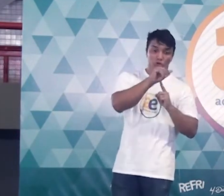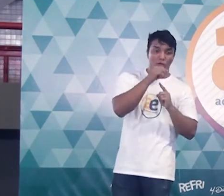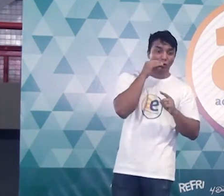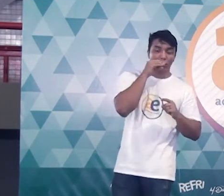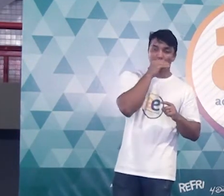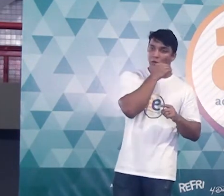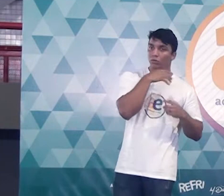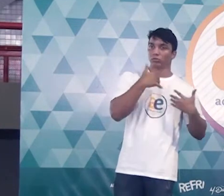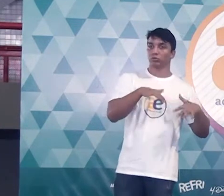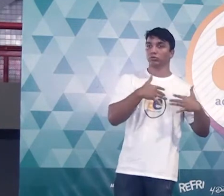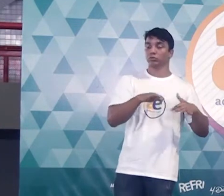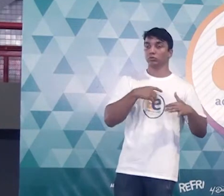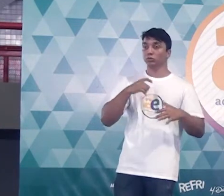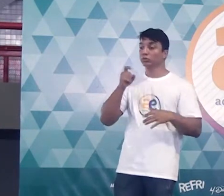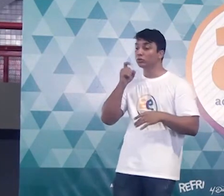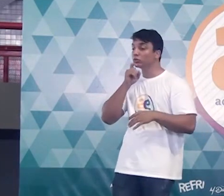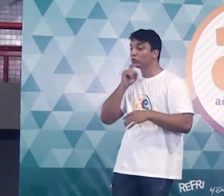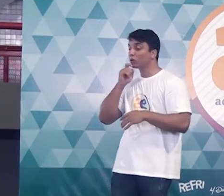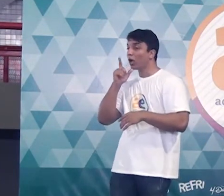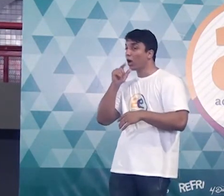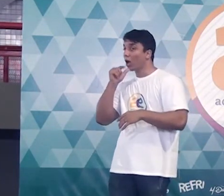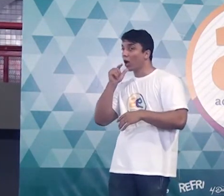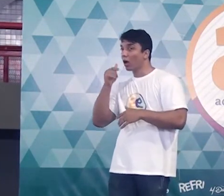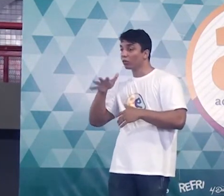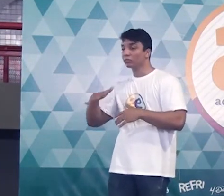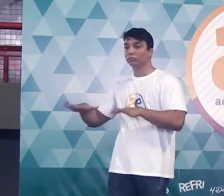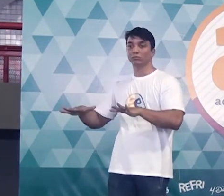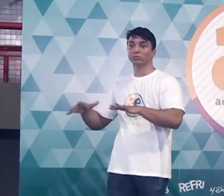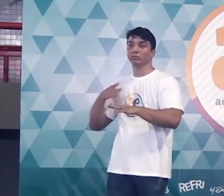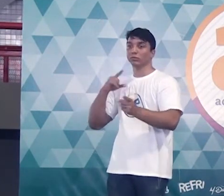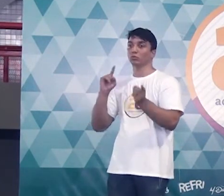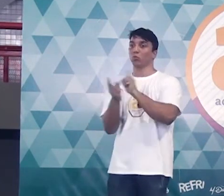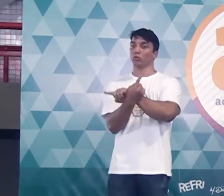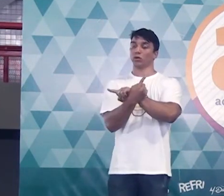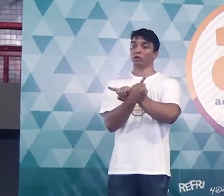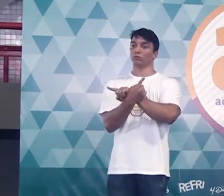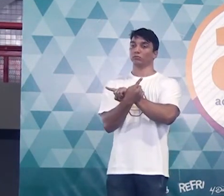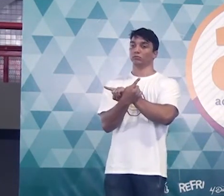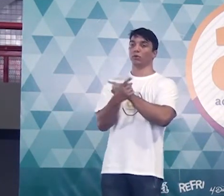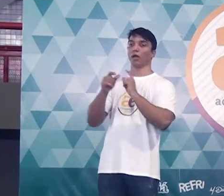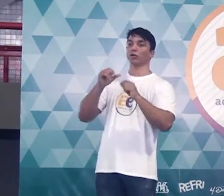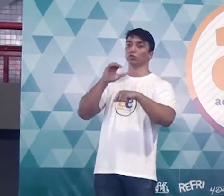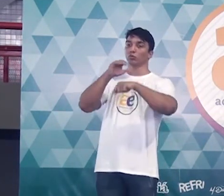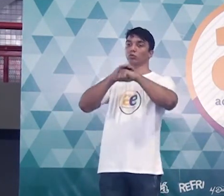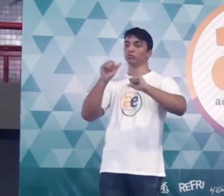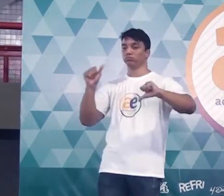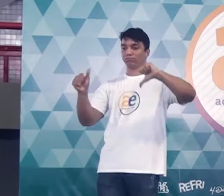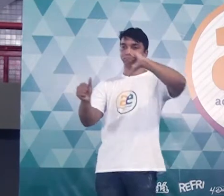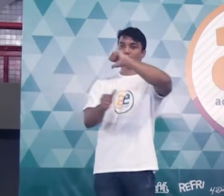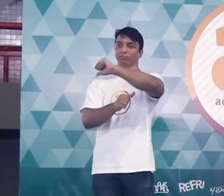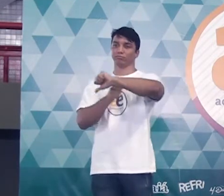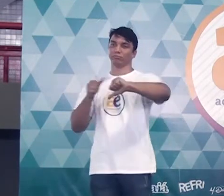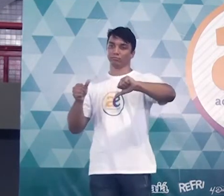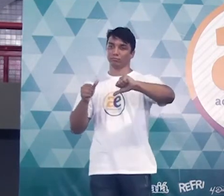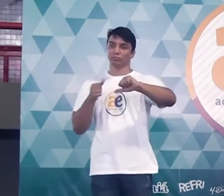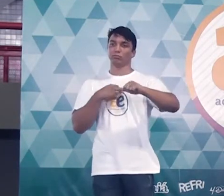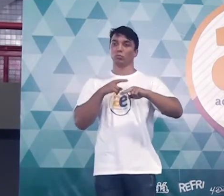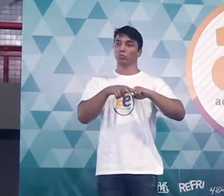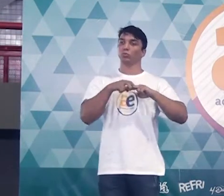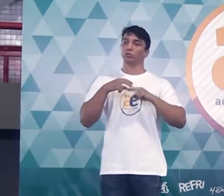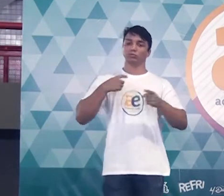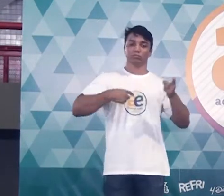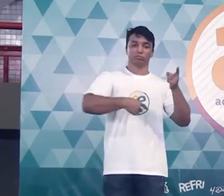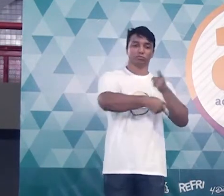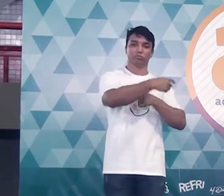dia, e o mar já está frio, então o processo sofre uma inversão. Aí vem uma brisa do mar para a terra,